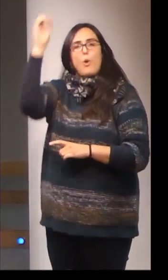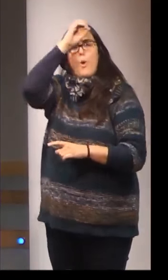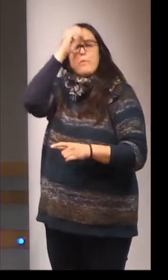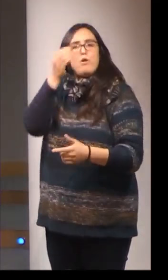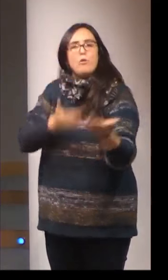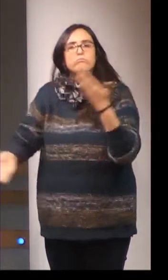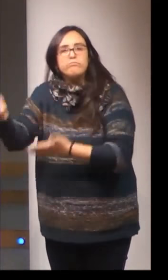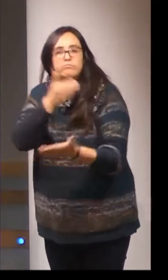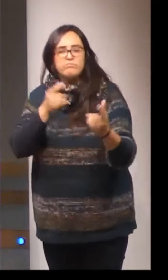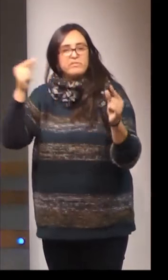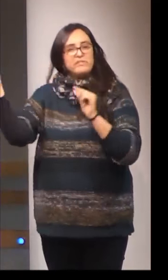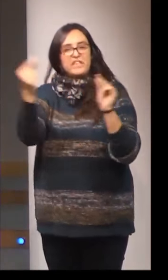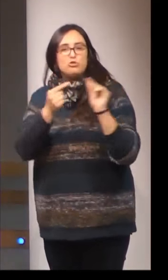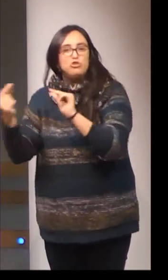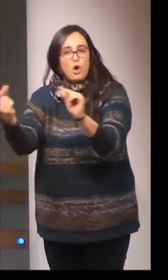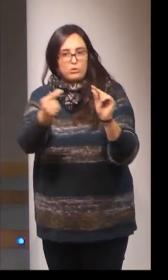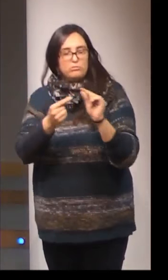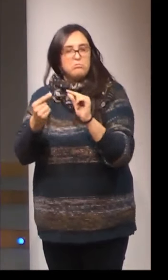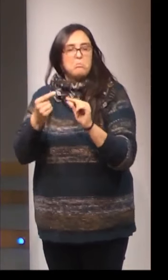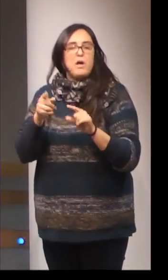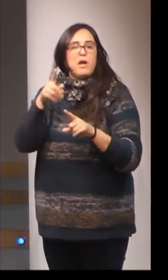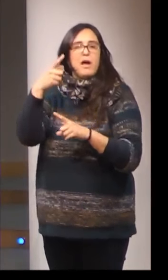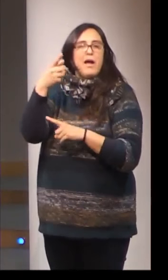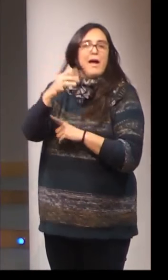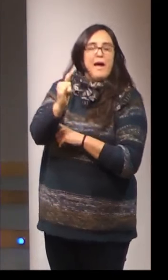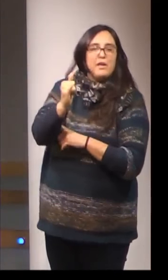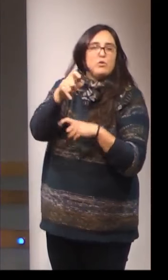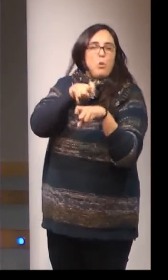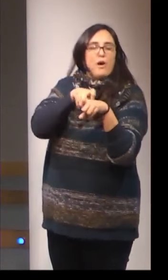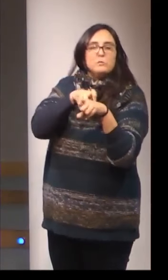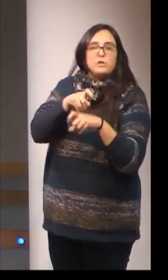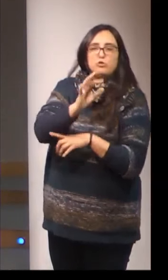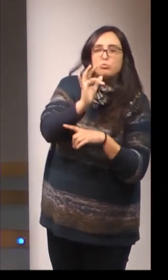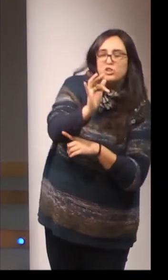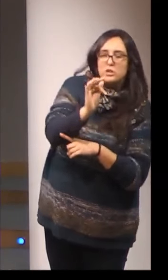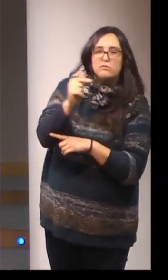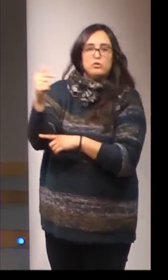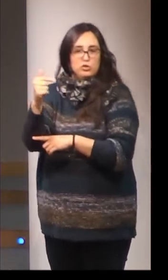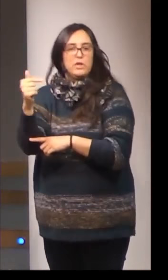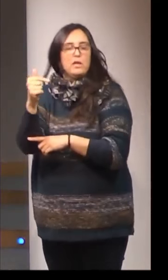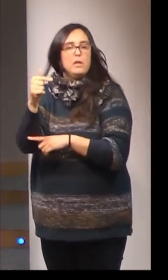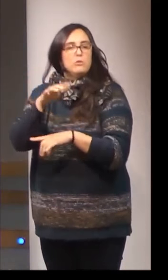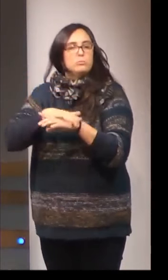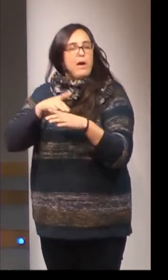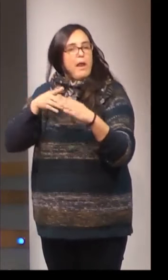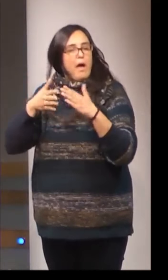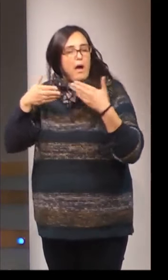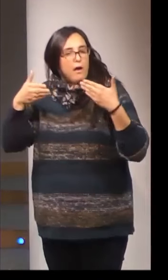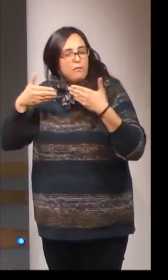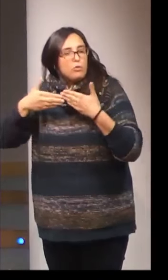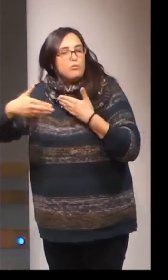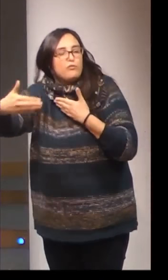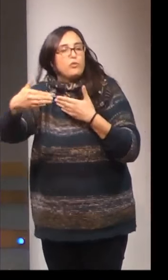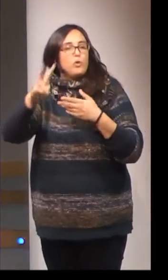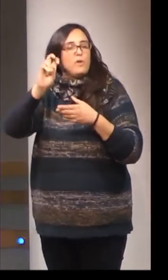Por último, pues arrojaré una serie de opiniones para crear discusión y trataré los aspectos